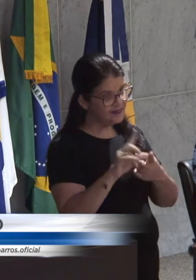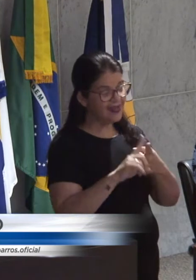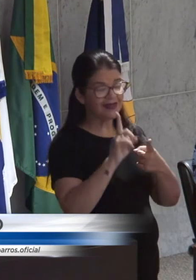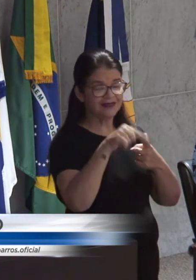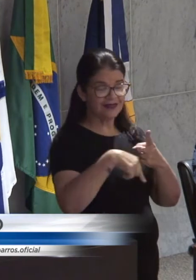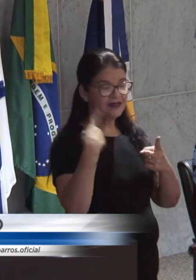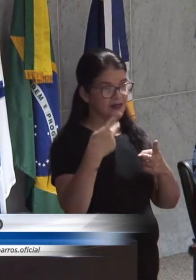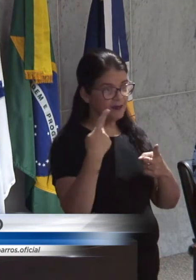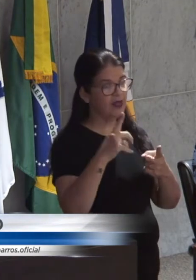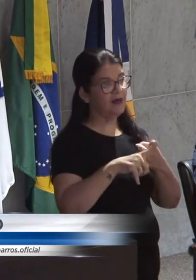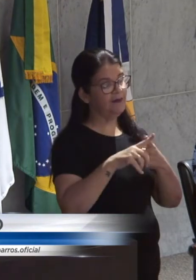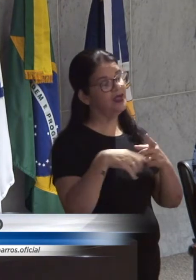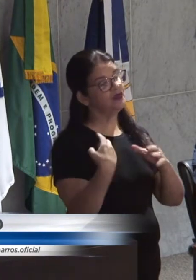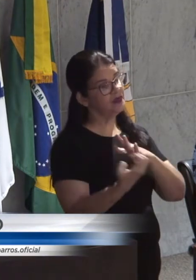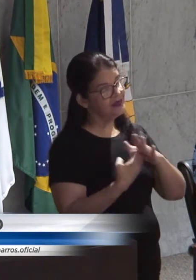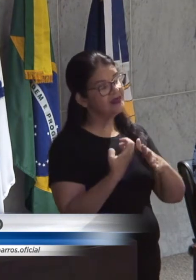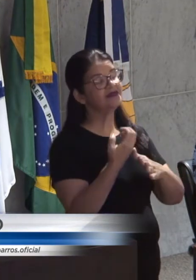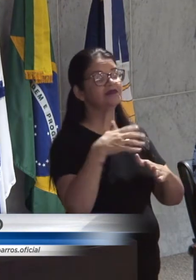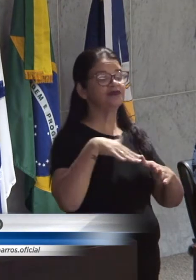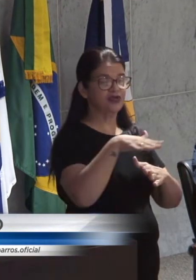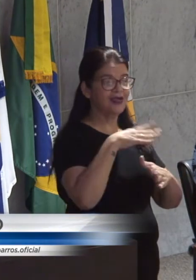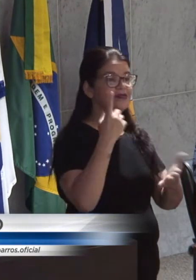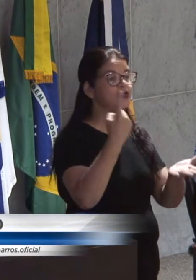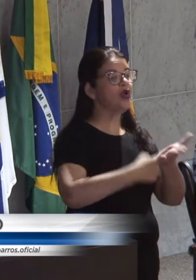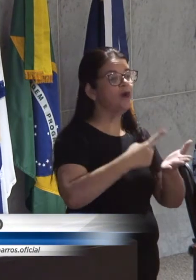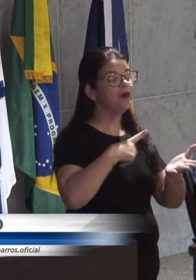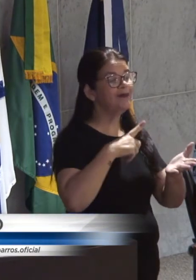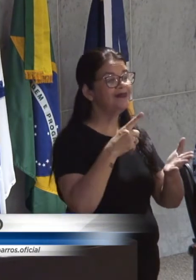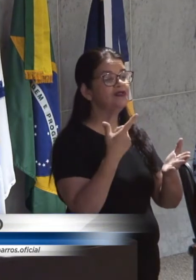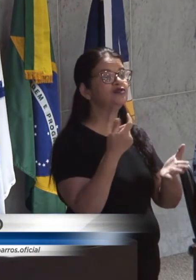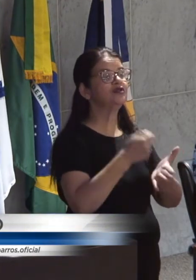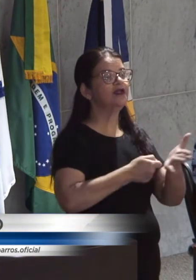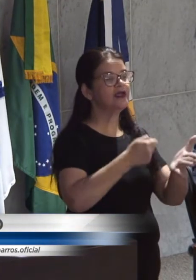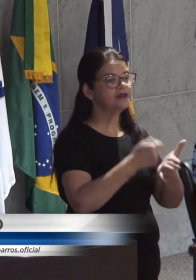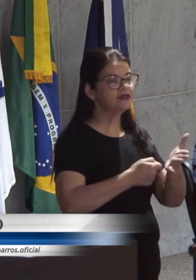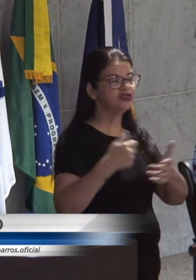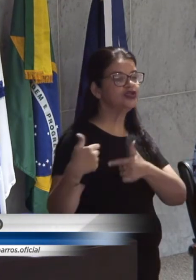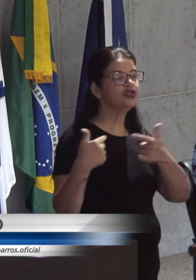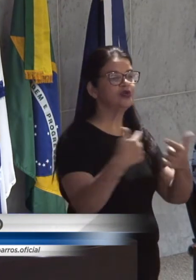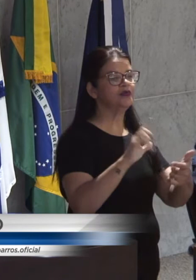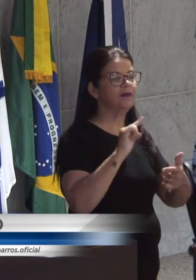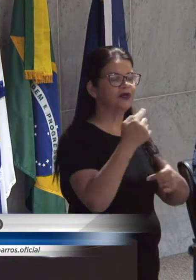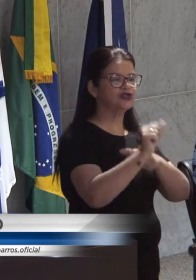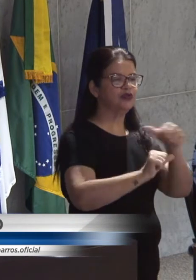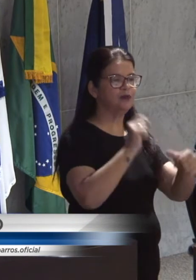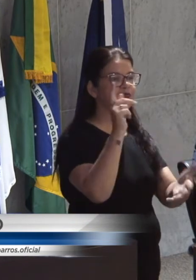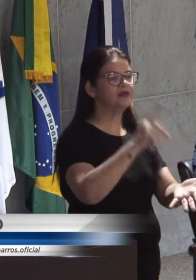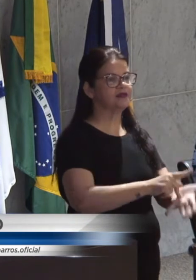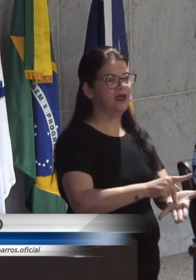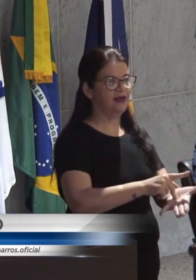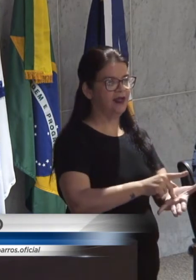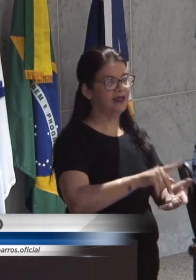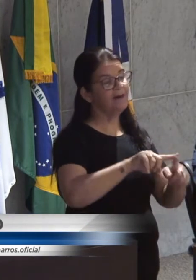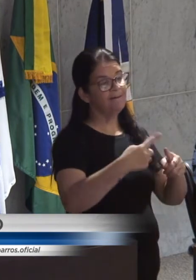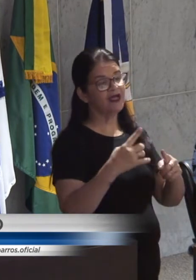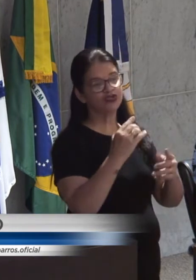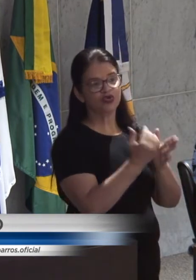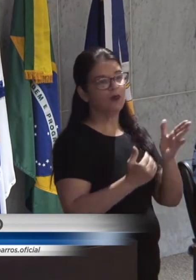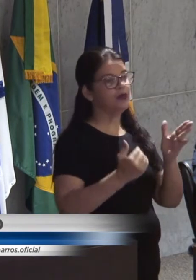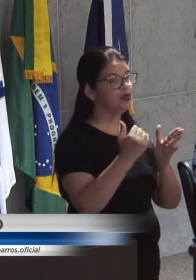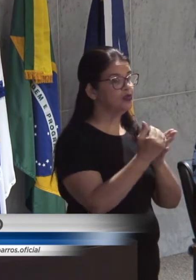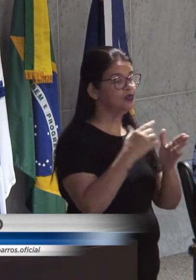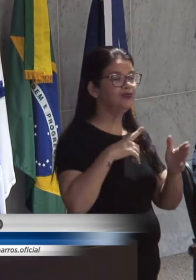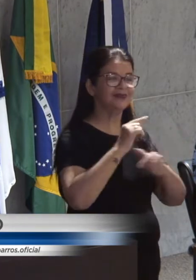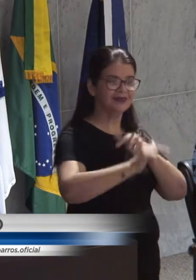dessas organizações, esse compromisso de resistir e de lutar para a gente mudar essa realidade, mas, sobretudo,